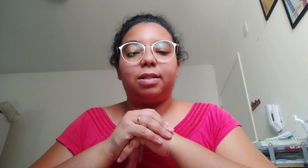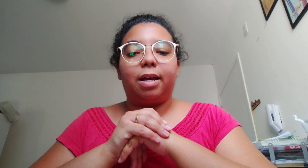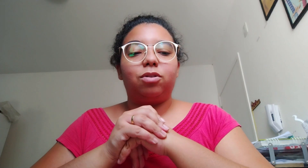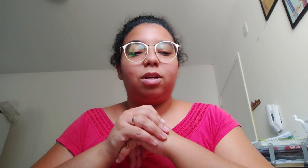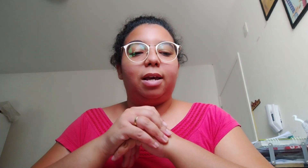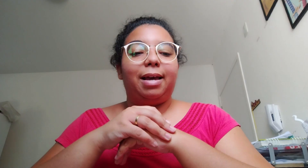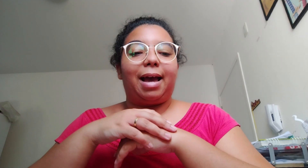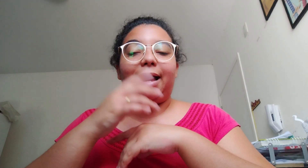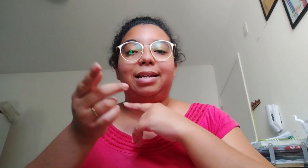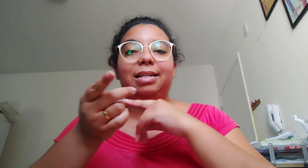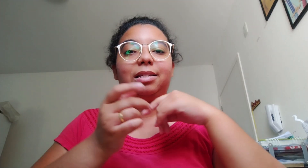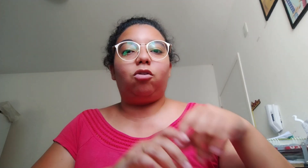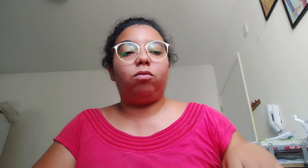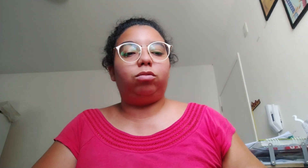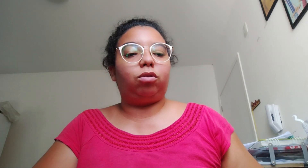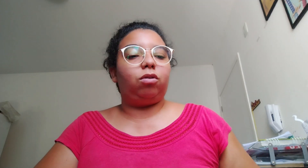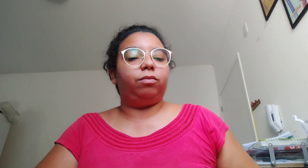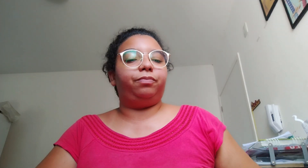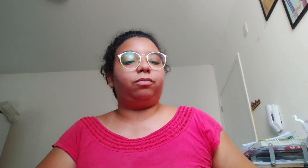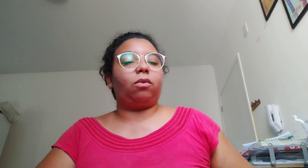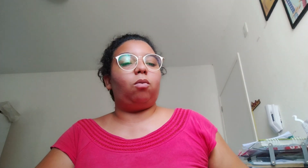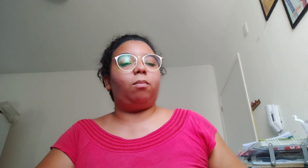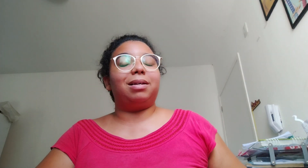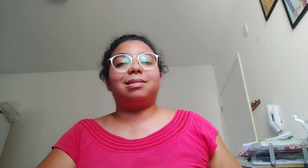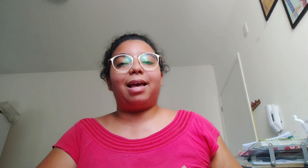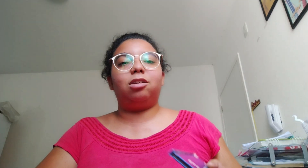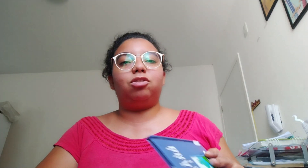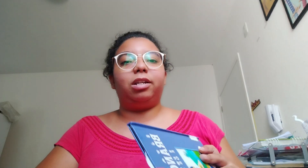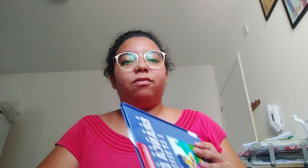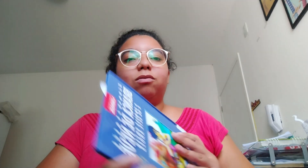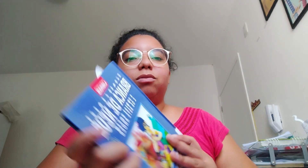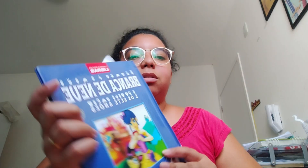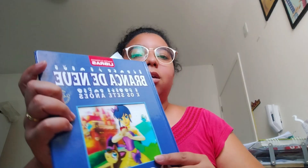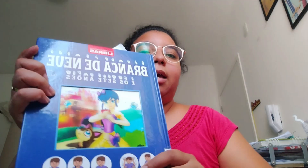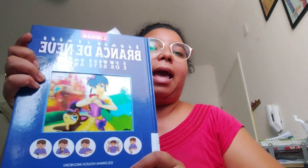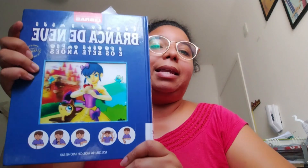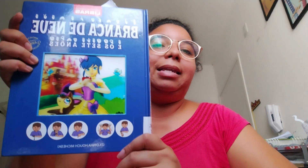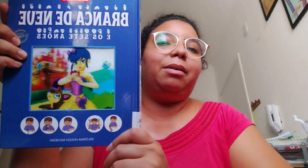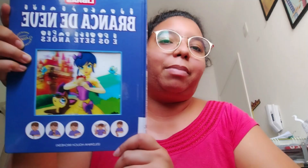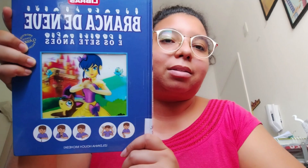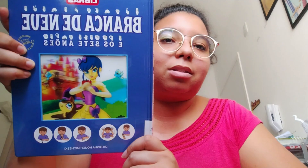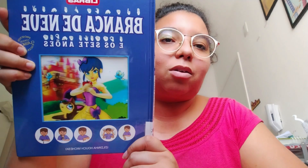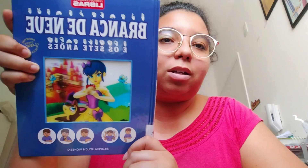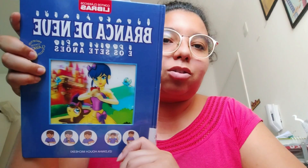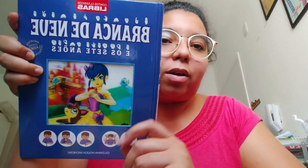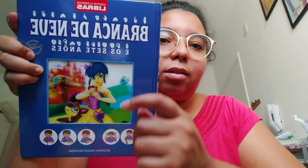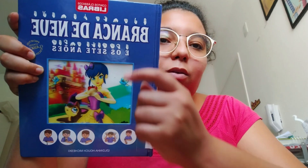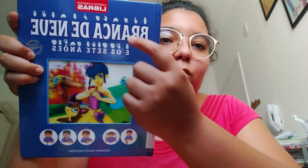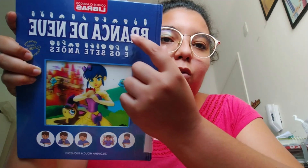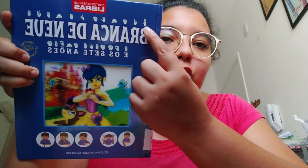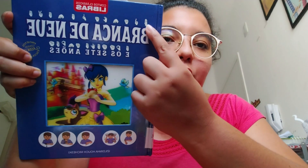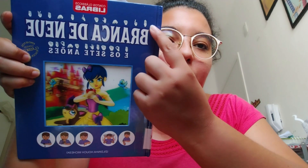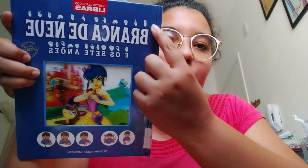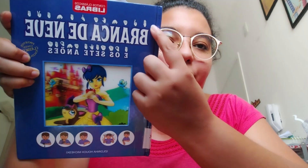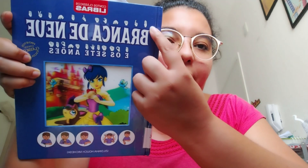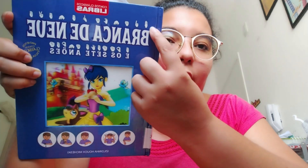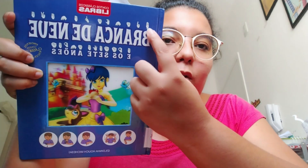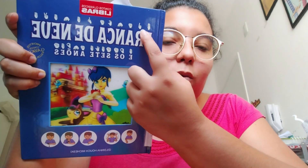fizemos. A Elisa encontrou uma série de livros em Libras, olha só. Então, o título vem com